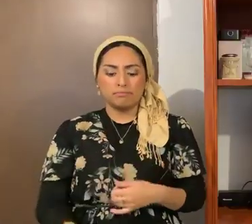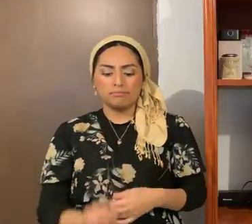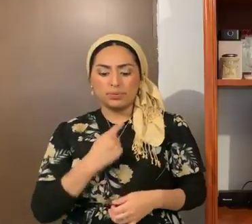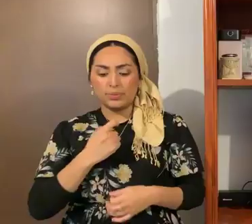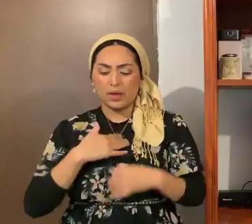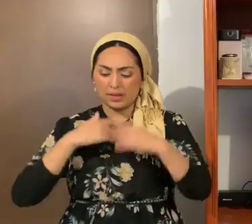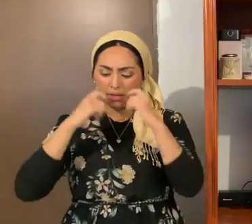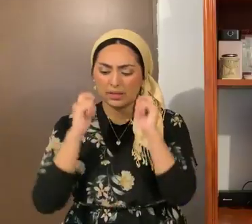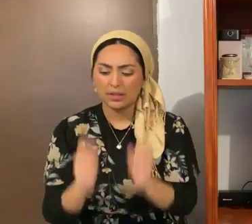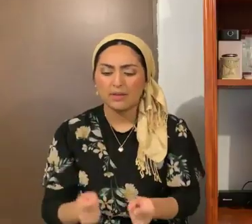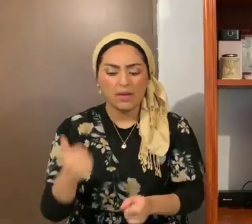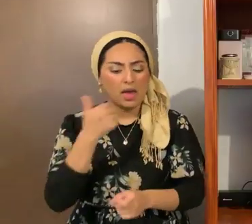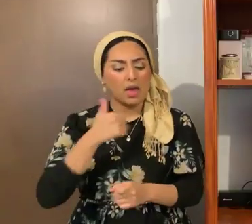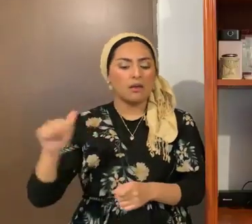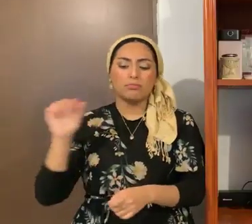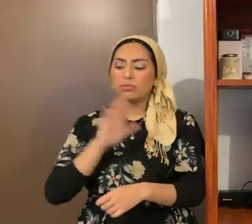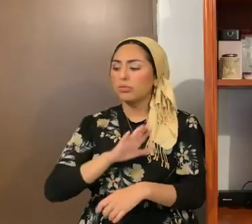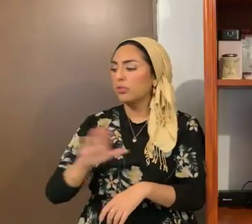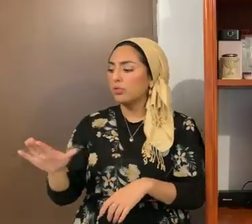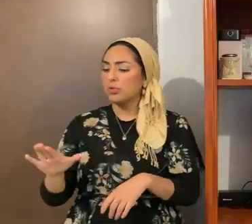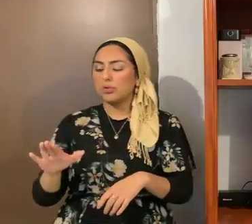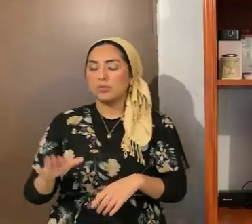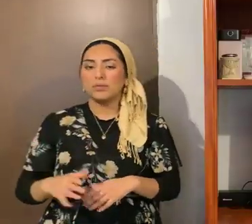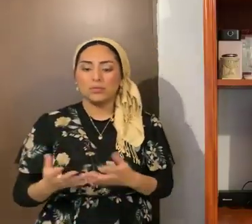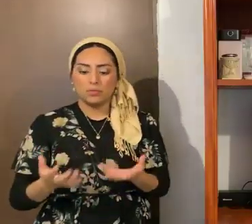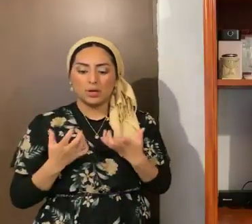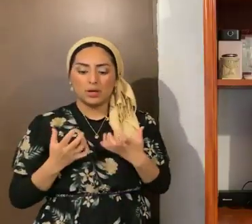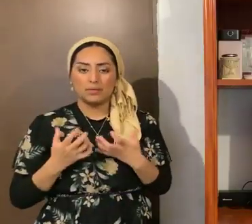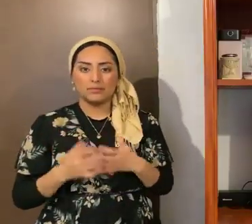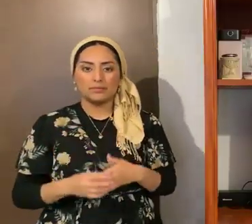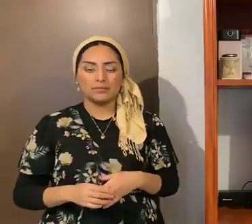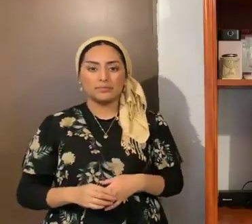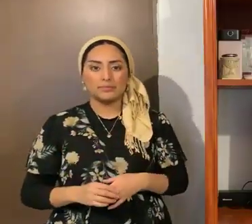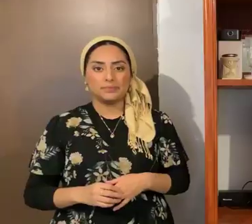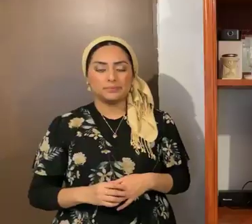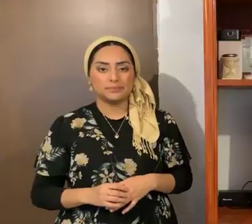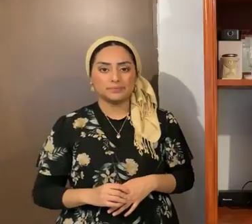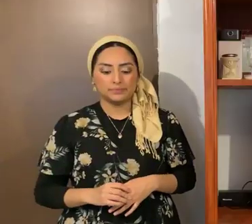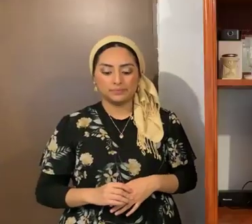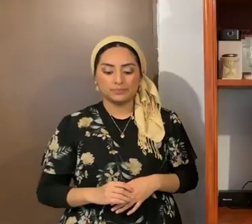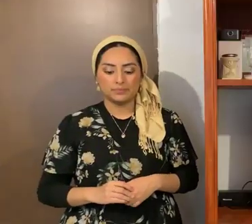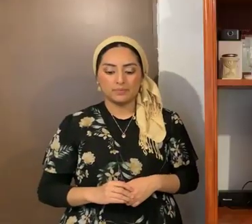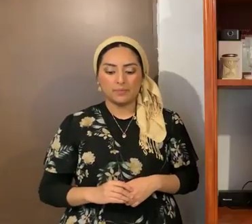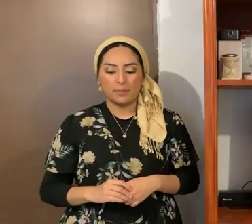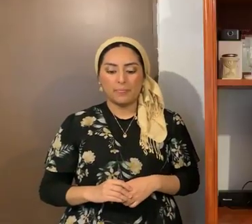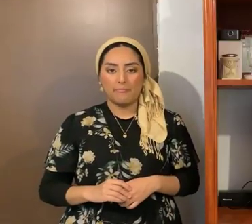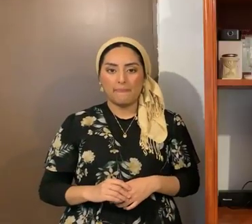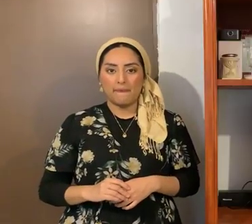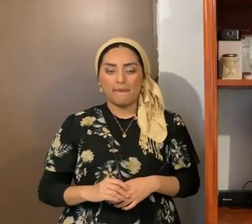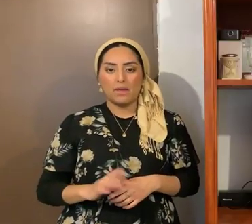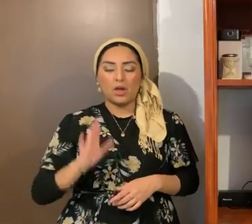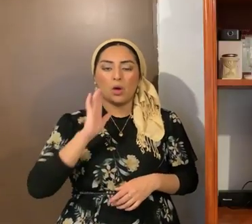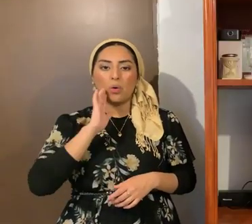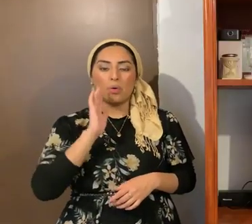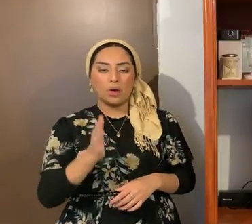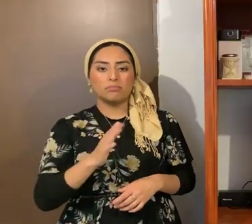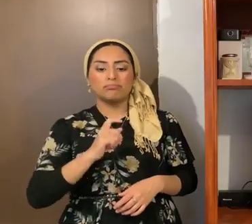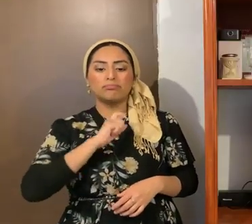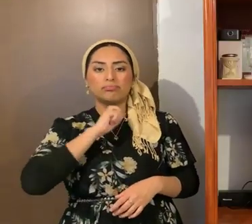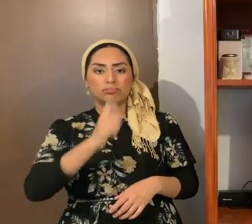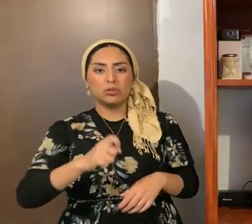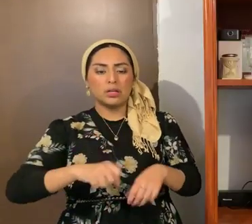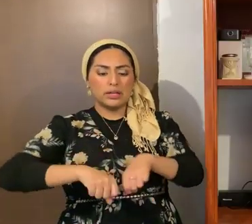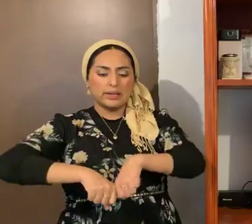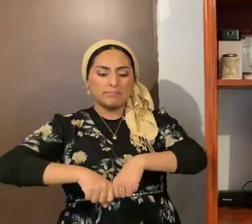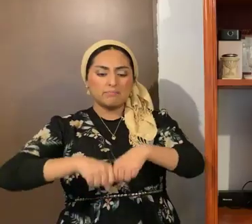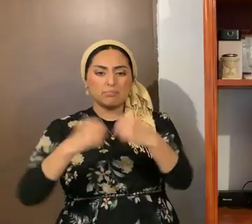por herencia las naciones, y como posesión tuya los fines de la tierra, los confines de la tierra. Los quebrantarás con vara de hierro, y como vasija de